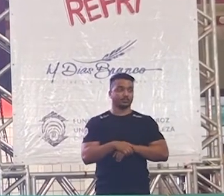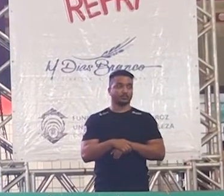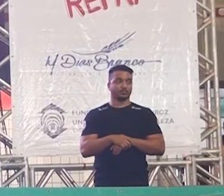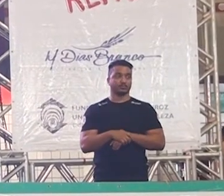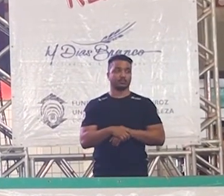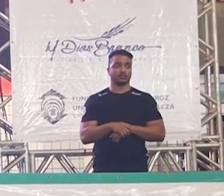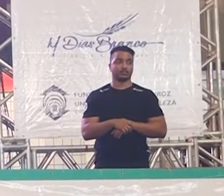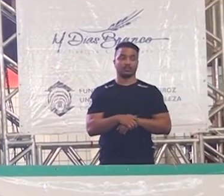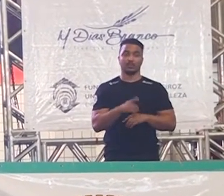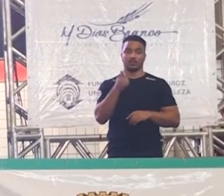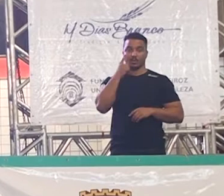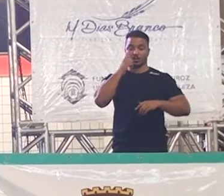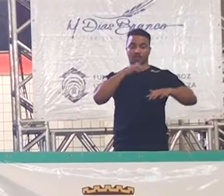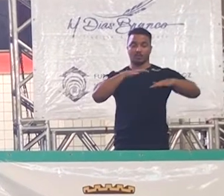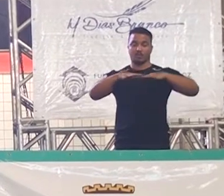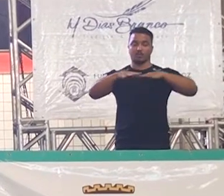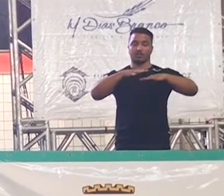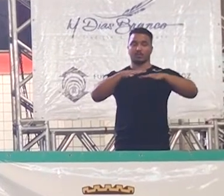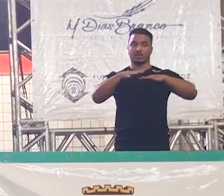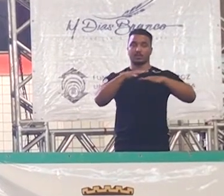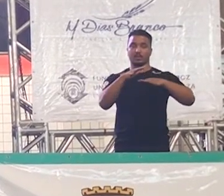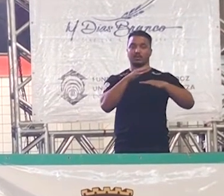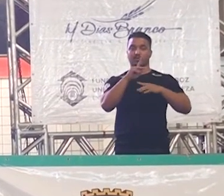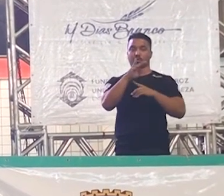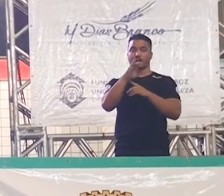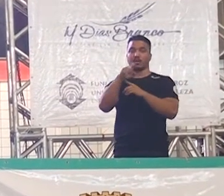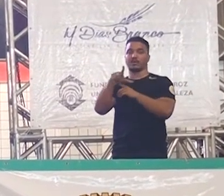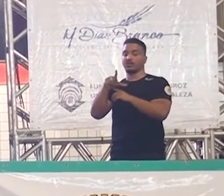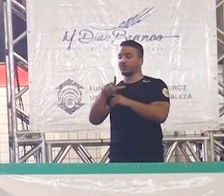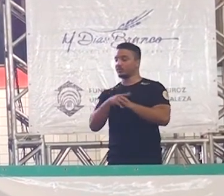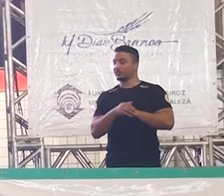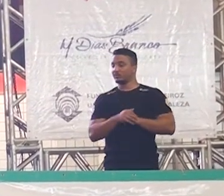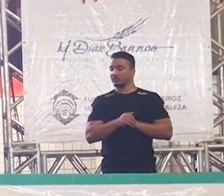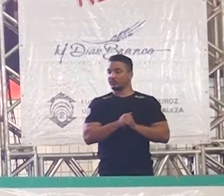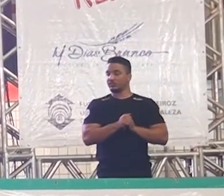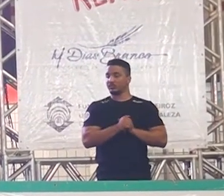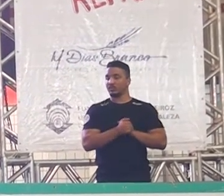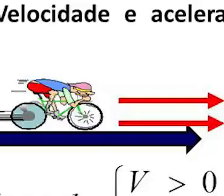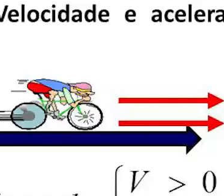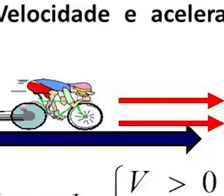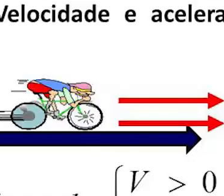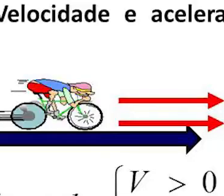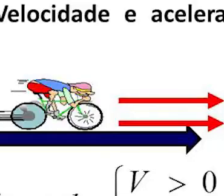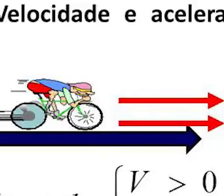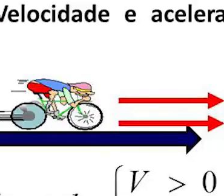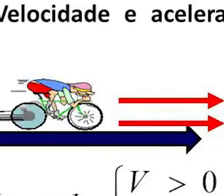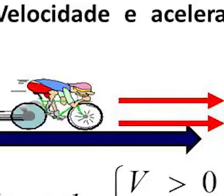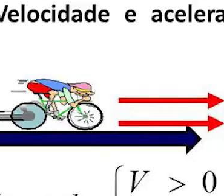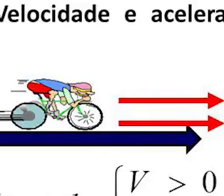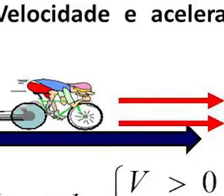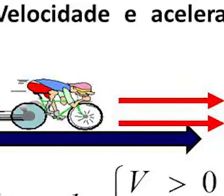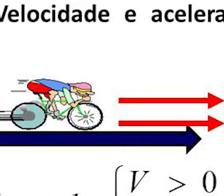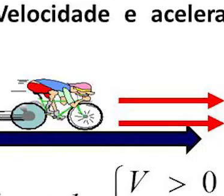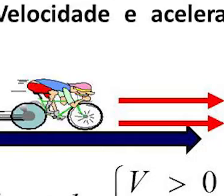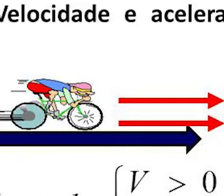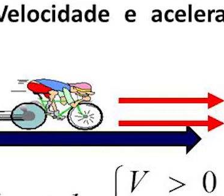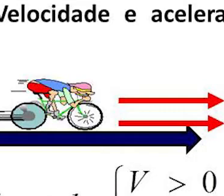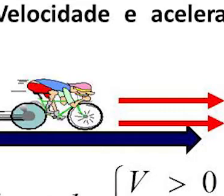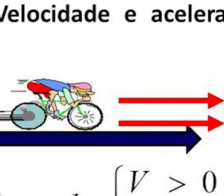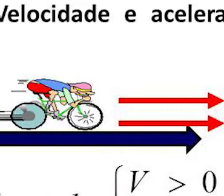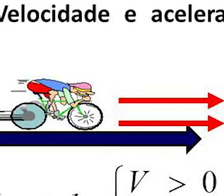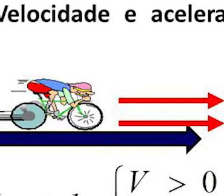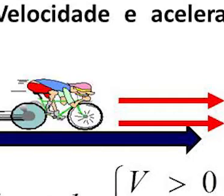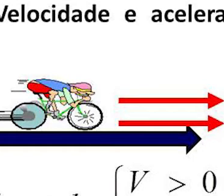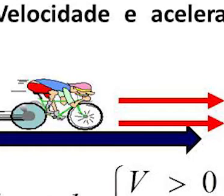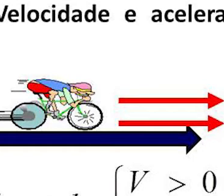E movimento variado, a gente vai dar aqui algumas classificações. Olha na imagem aí, vamos imaginar o sentido que o